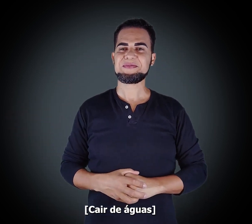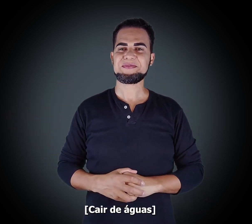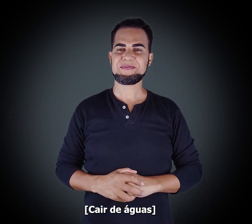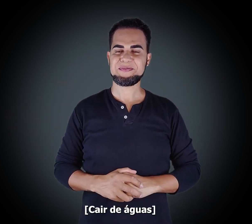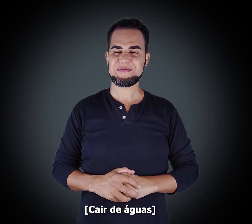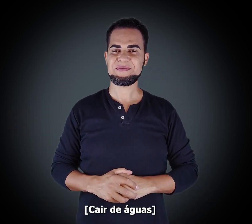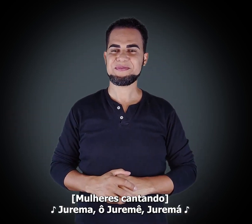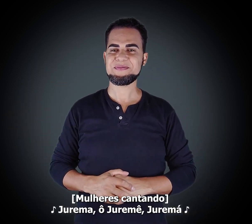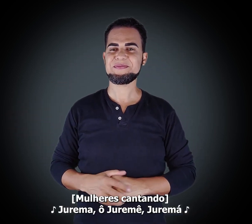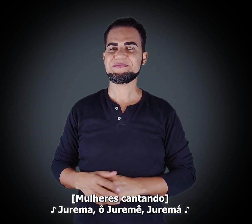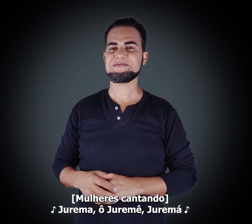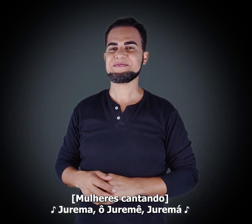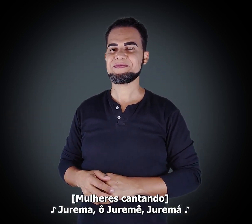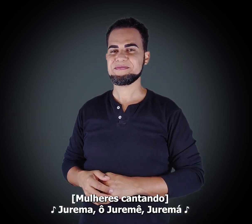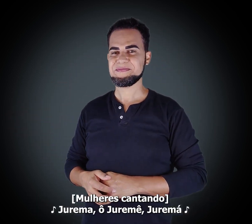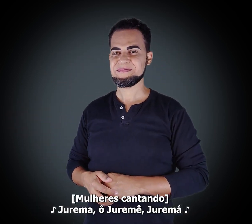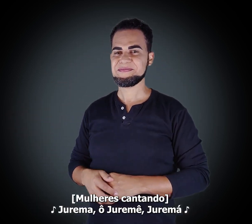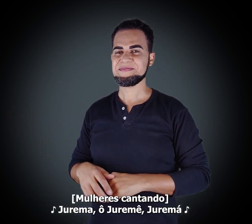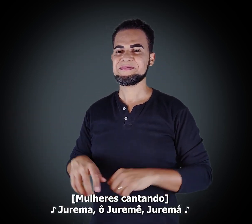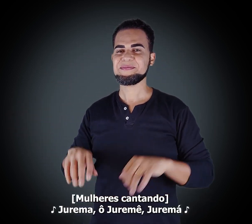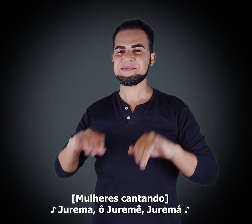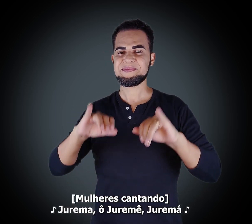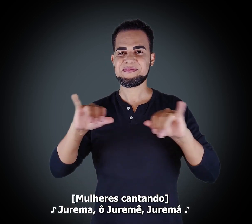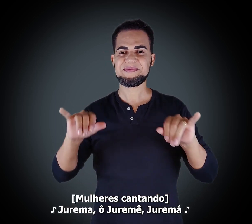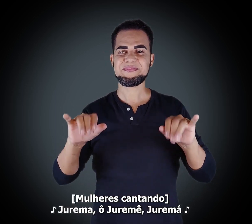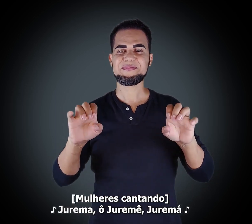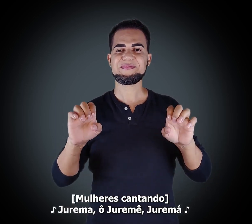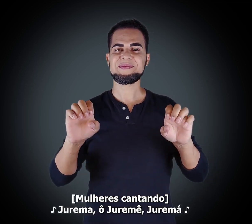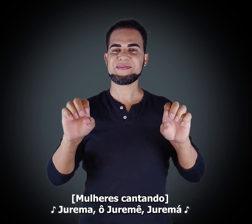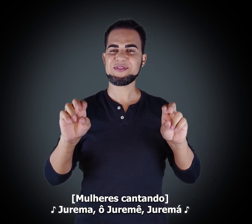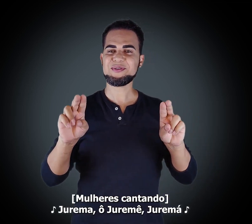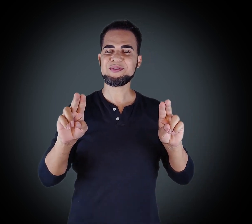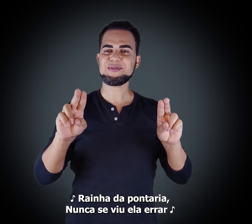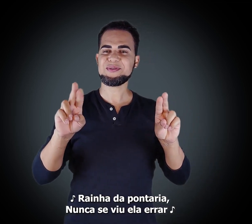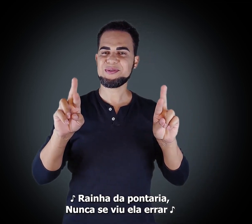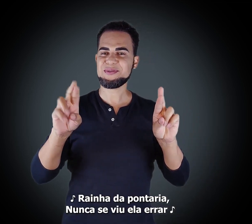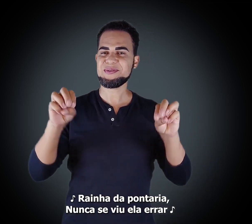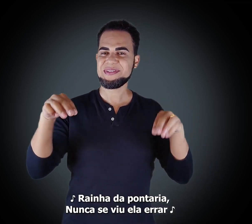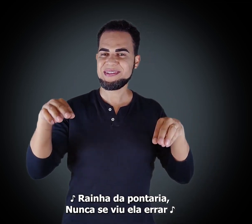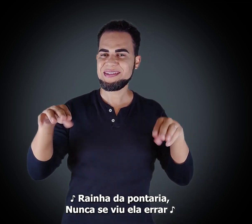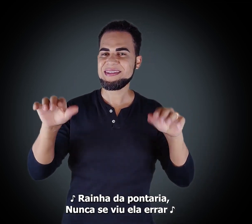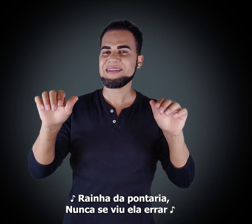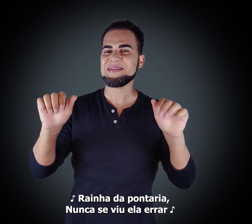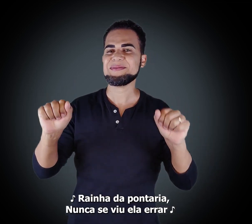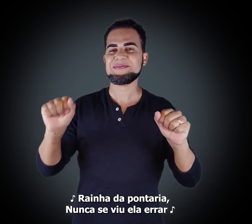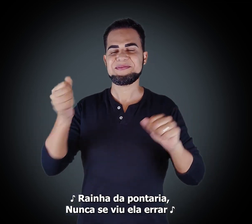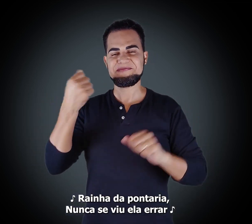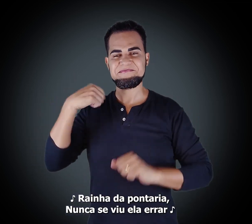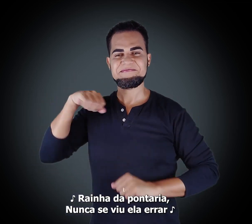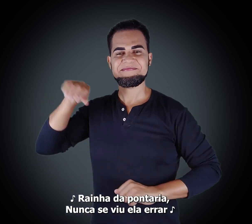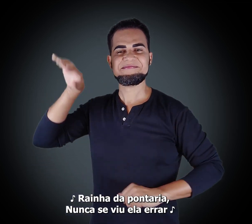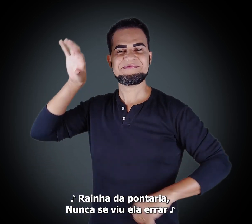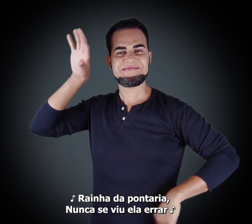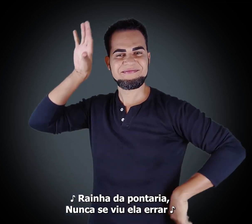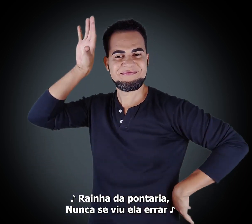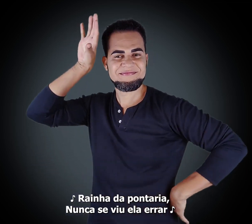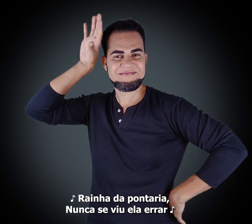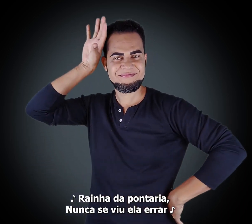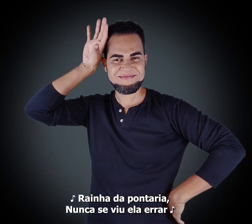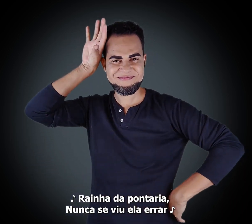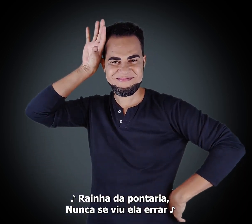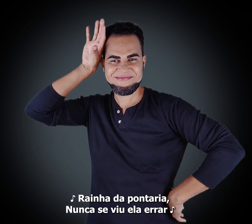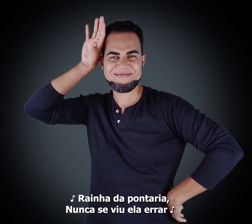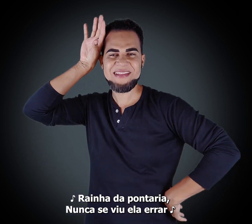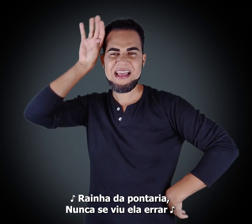Jurema, oi Jureme, Jurema, rainha da pontaria, nunca